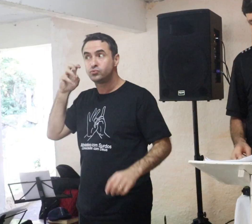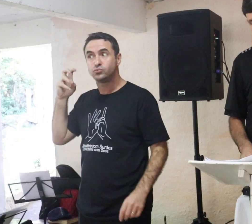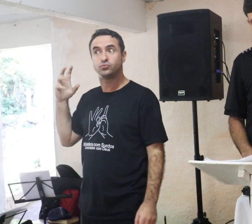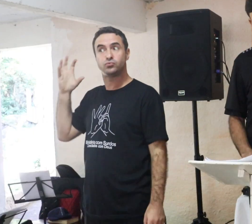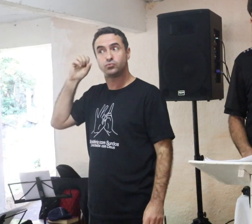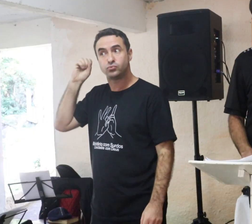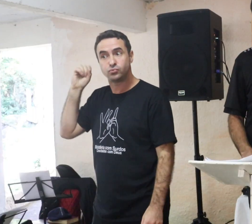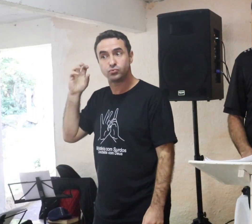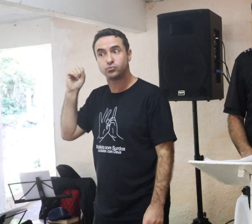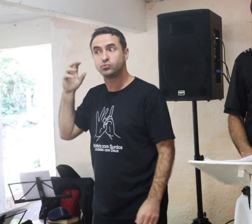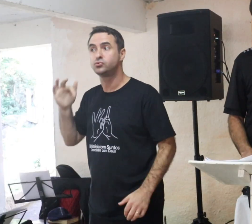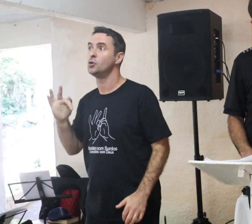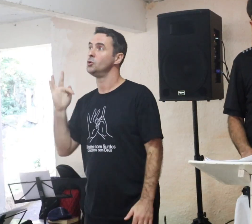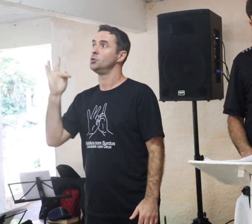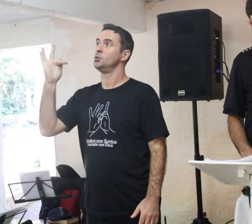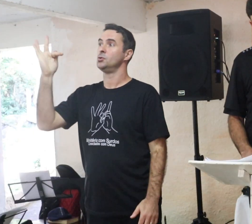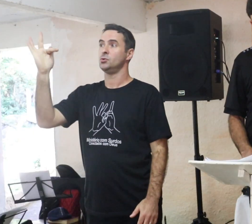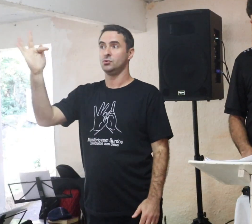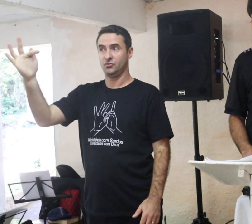fim,